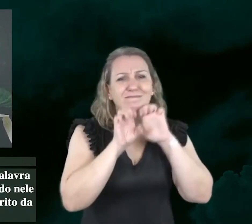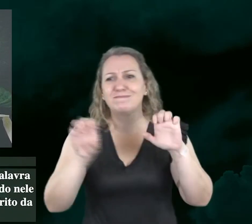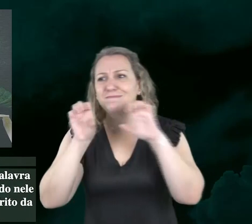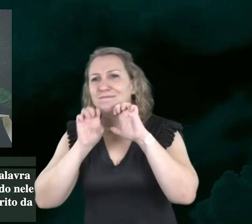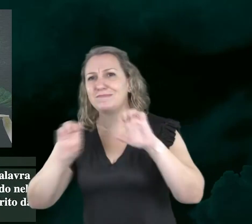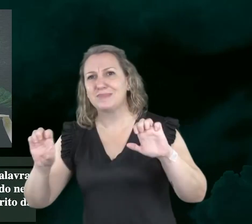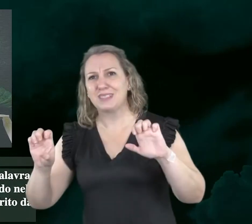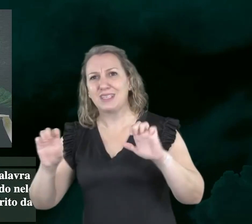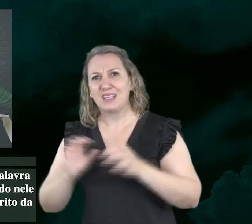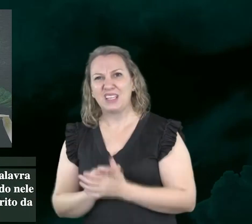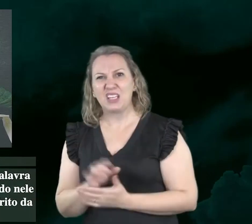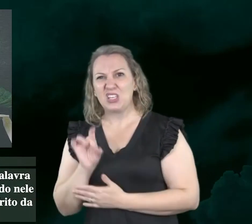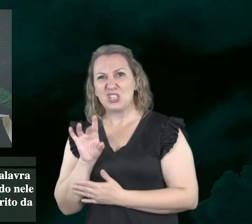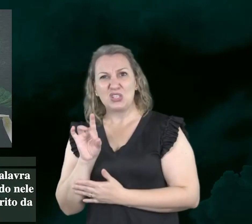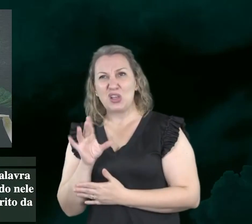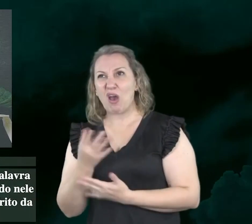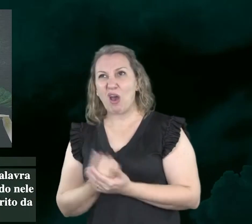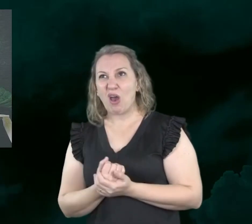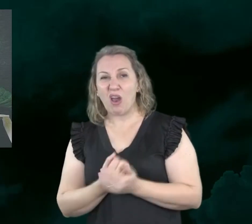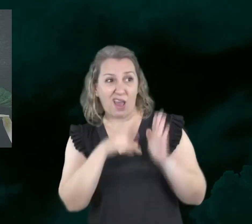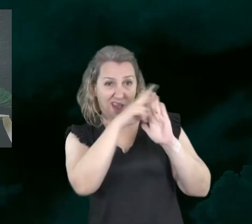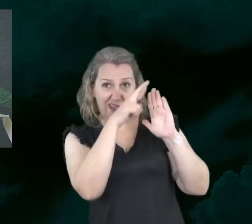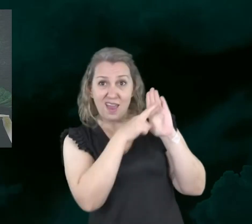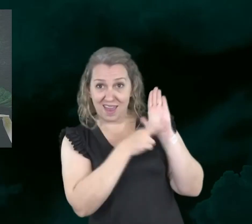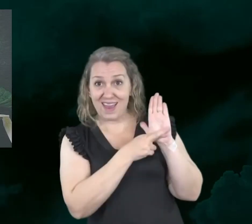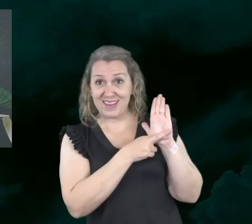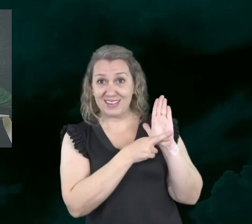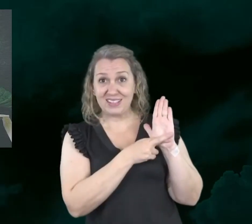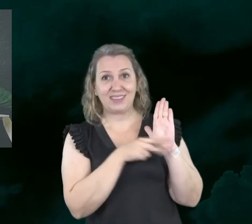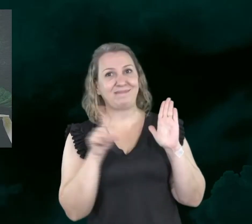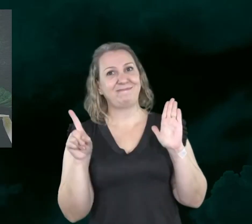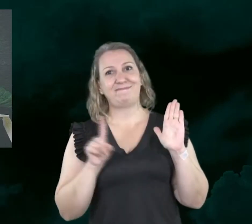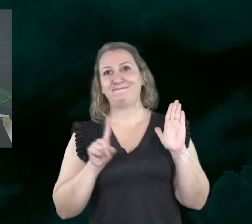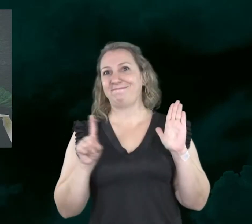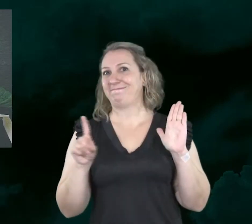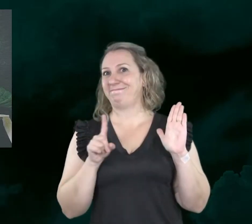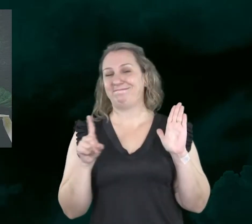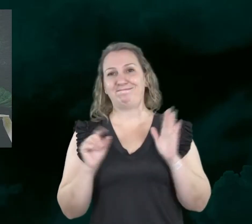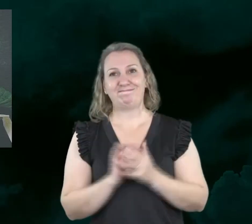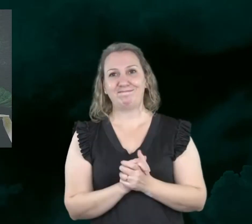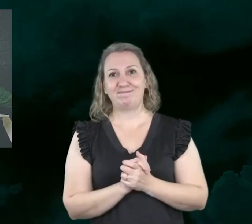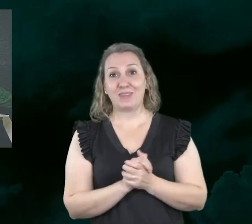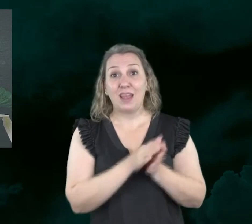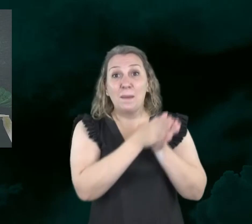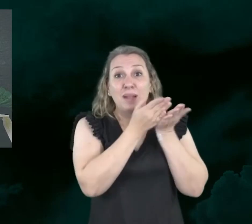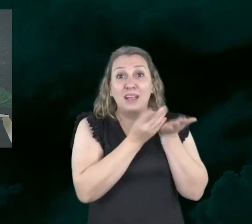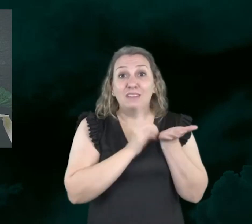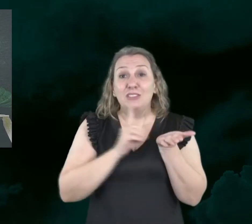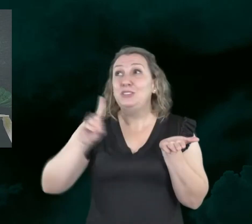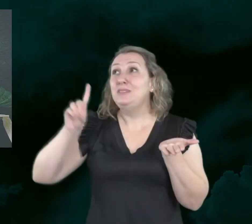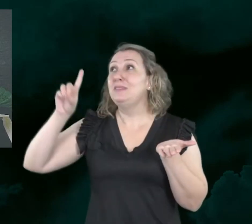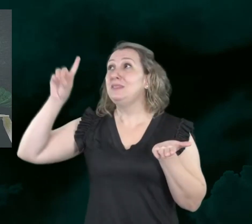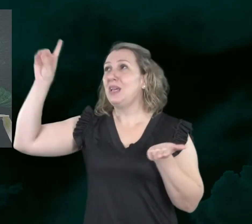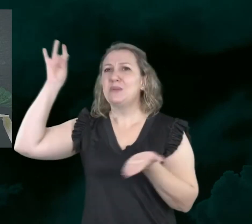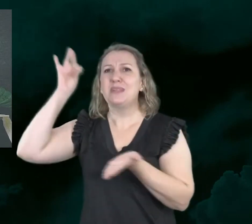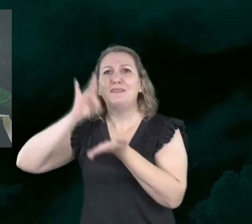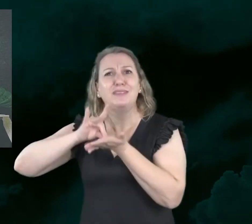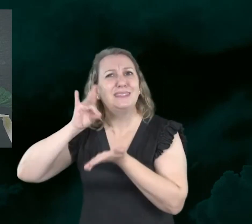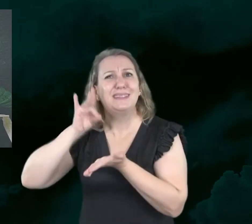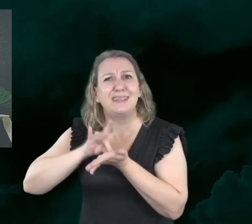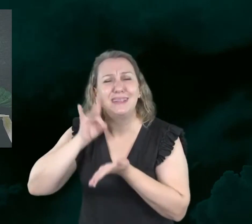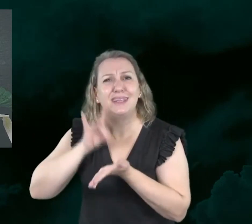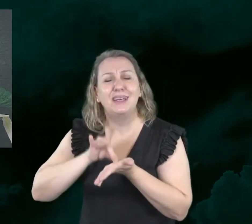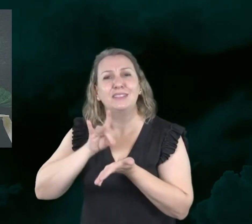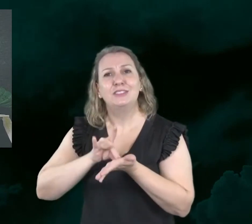aprendemos a falar. Nós temos que levar a verdade, a palavra da verdade. Aí quando as pessoas